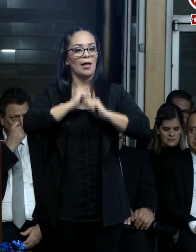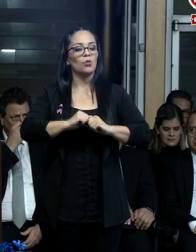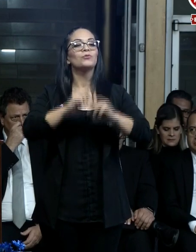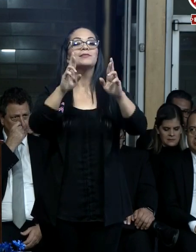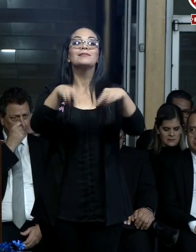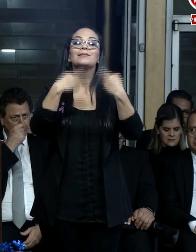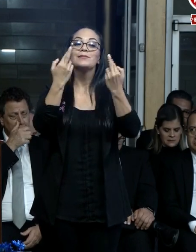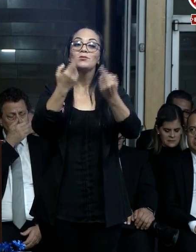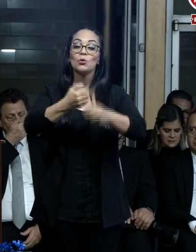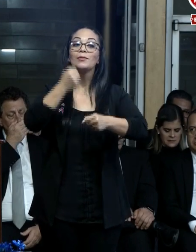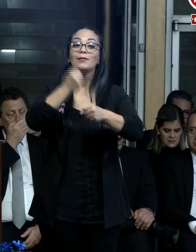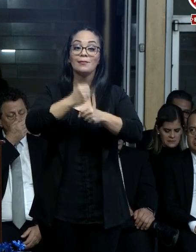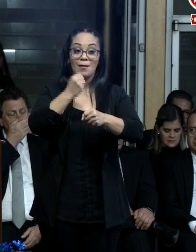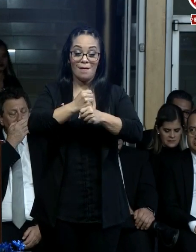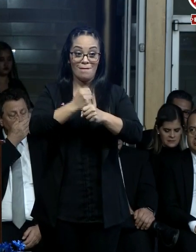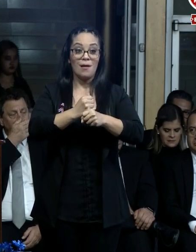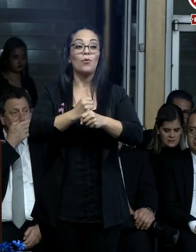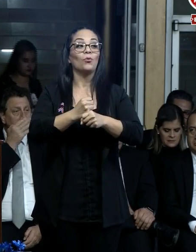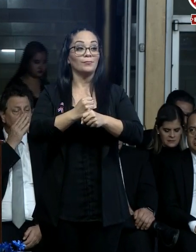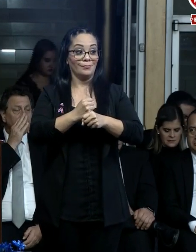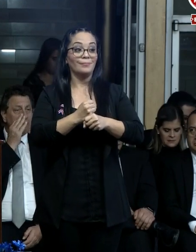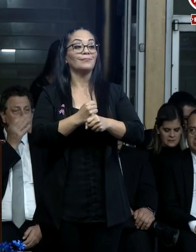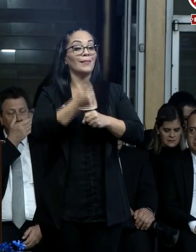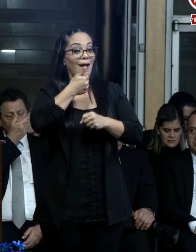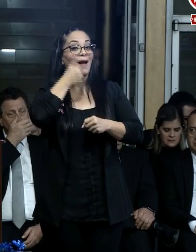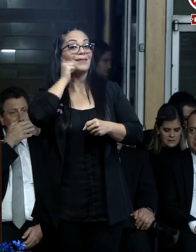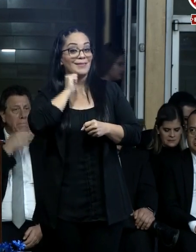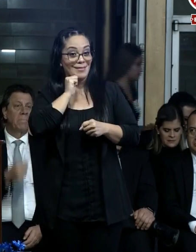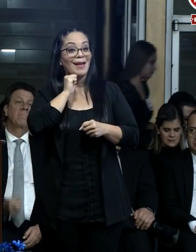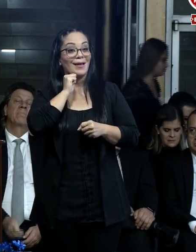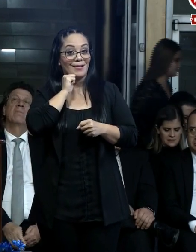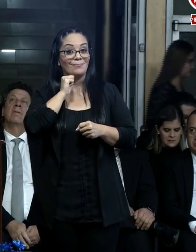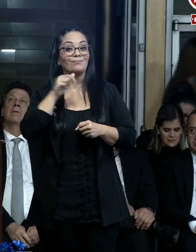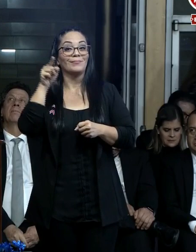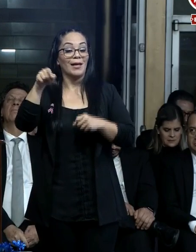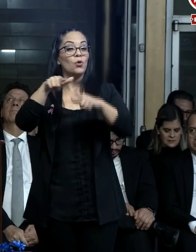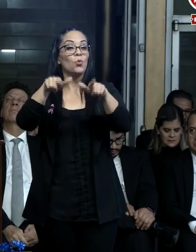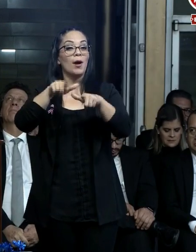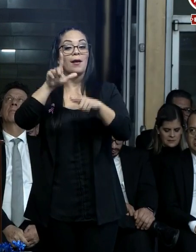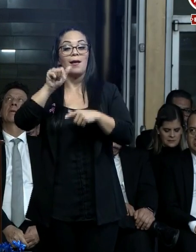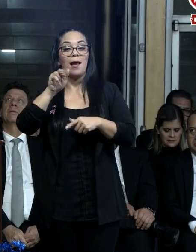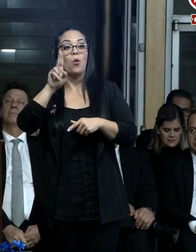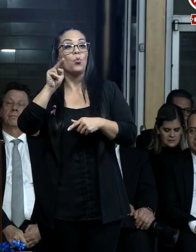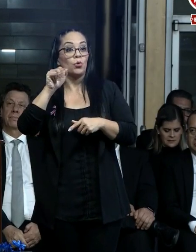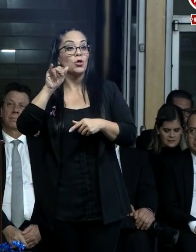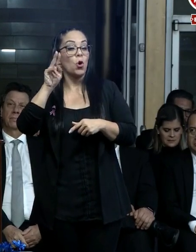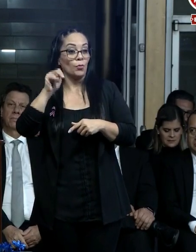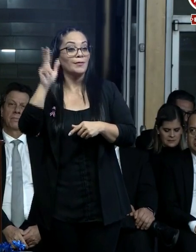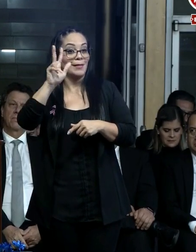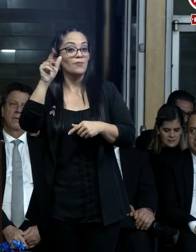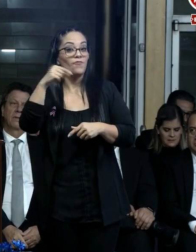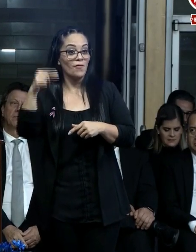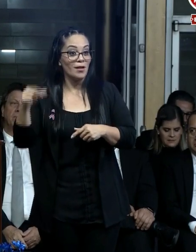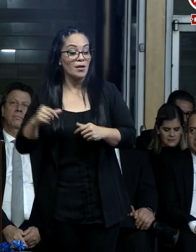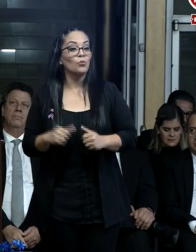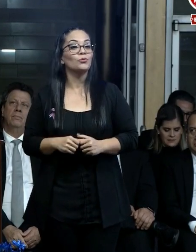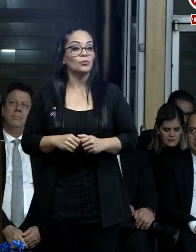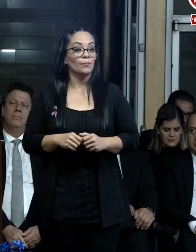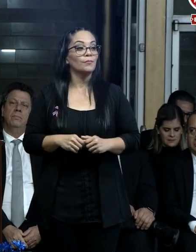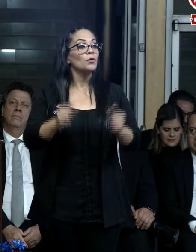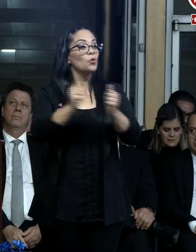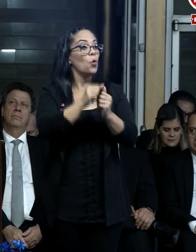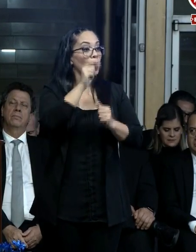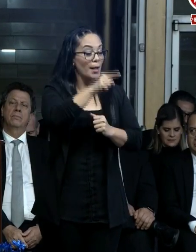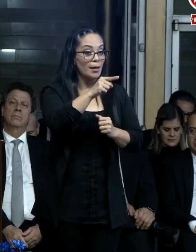sesión de trabajo que tuvimos ayer en la Unión Entre Ríos, junto a